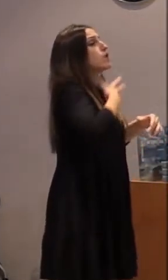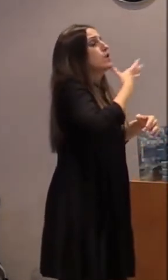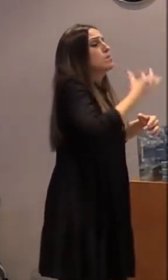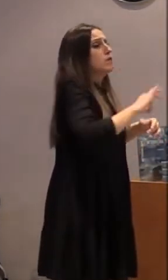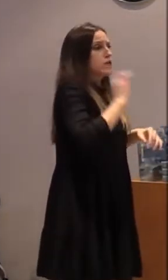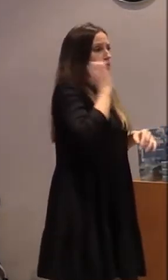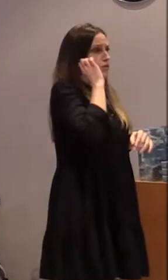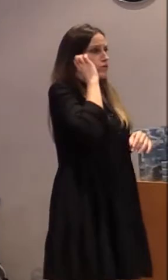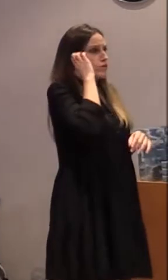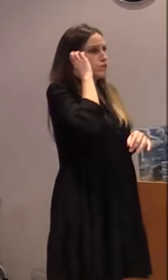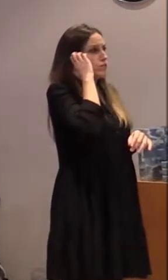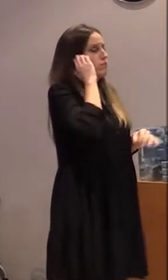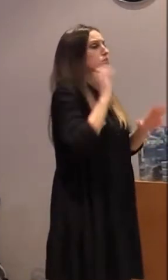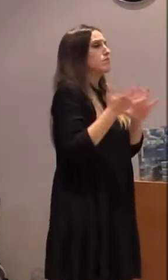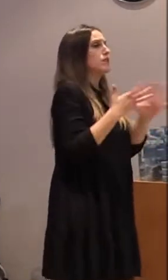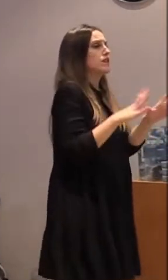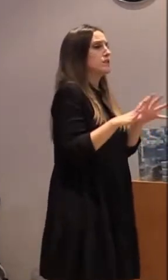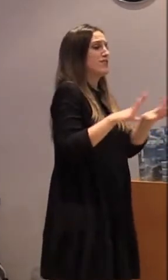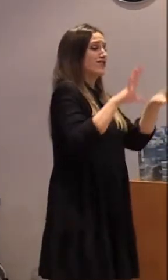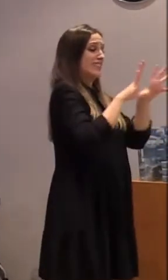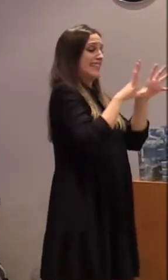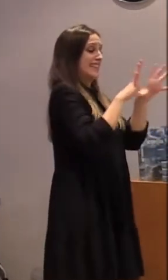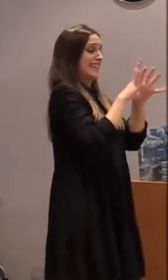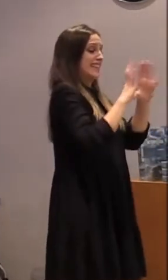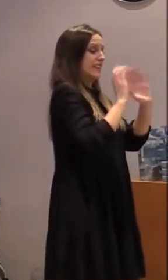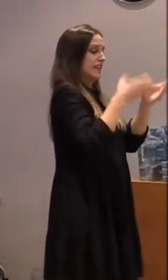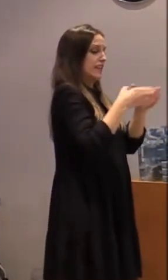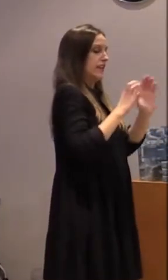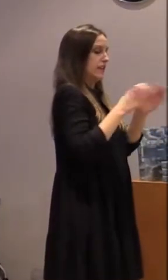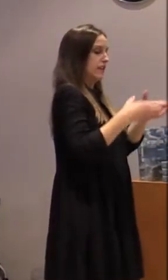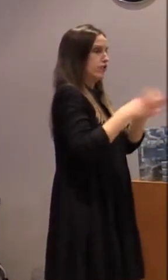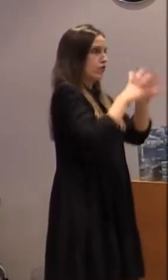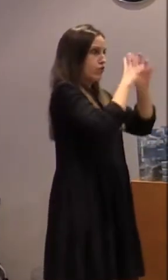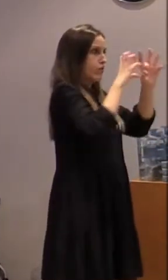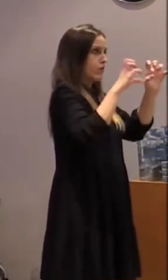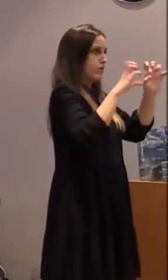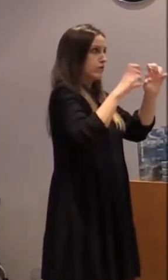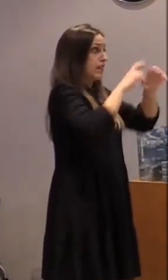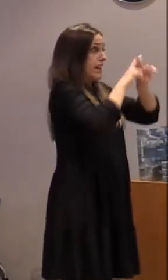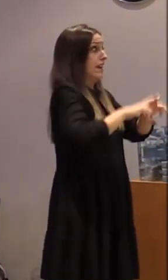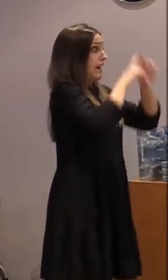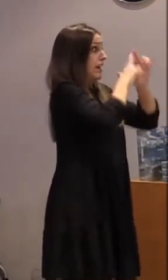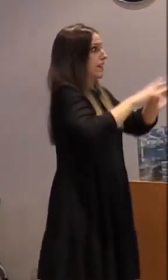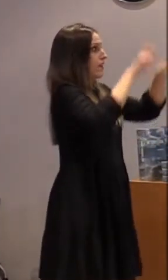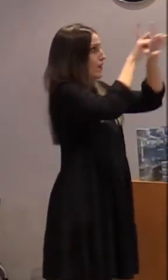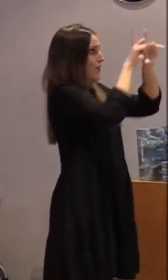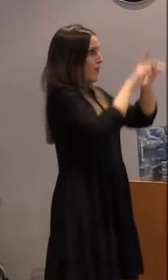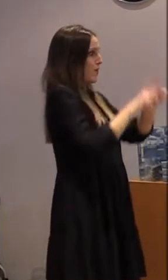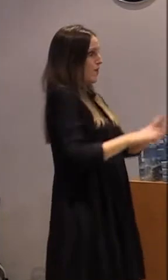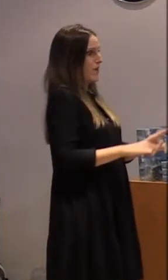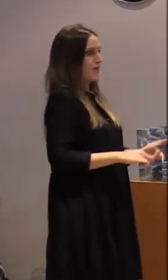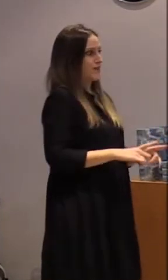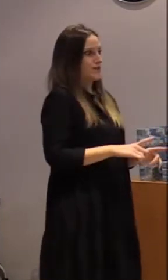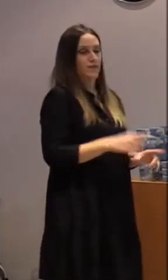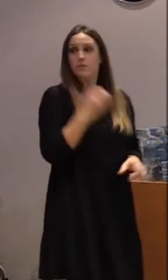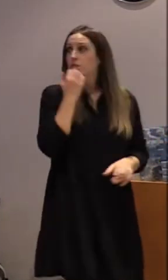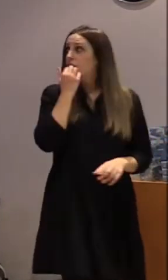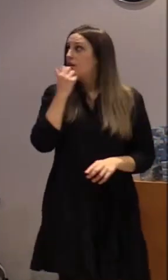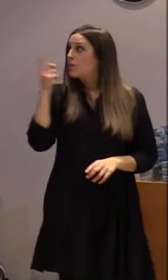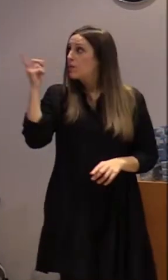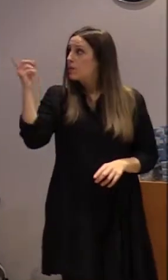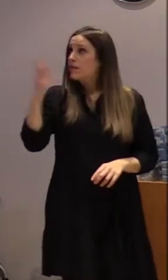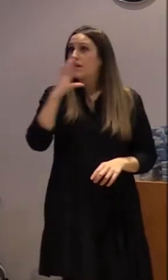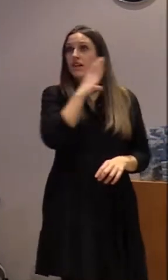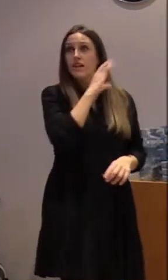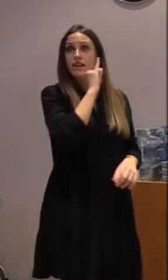Podemos recorrer los 10 géneros nubosos analizando cuadros. Aquí veis, por ejemplo, los cirros, un